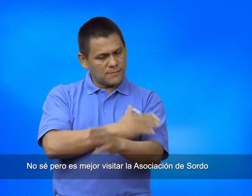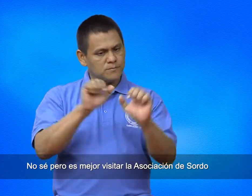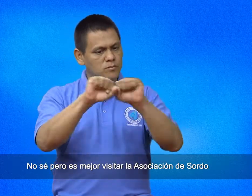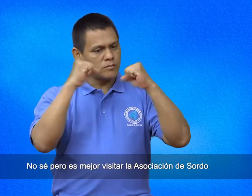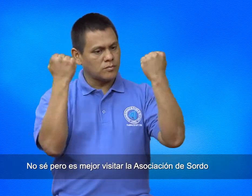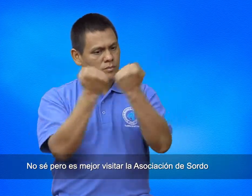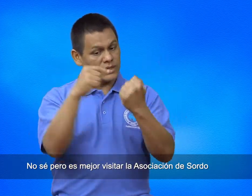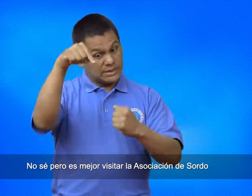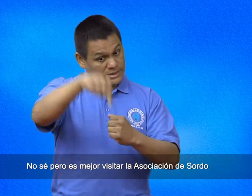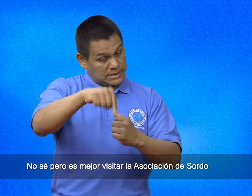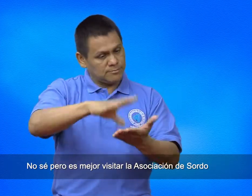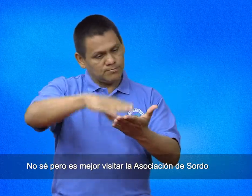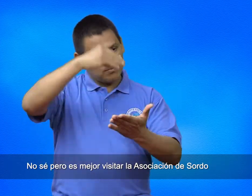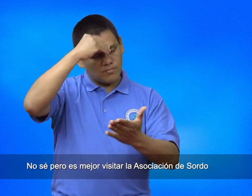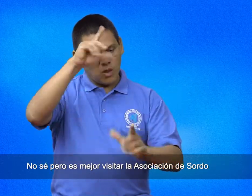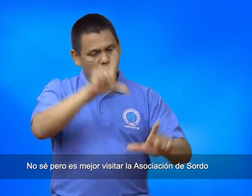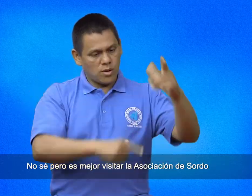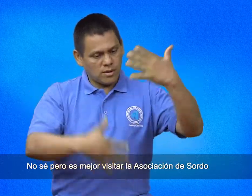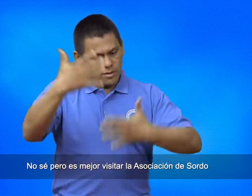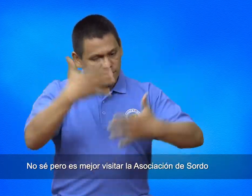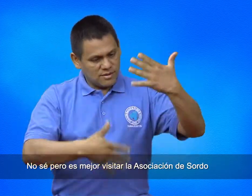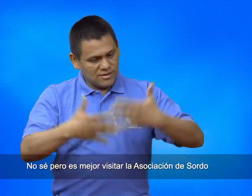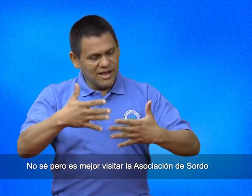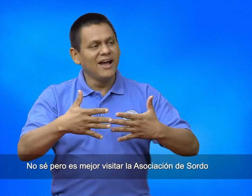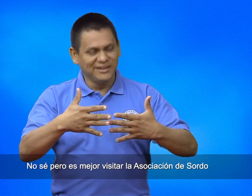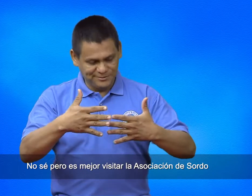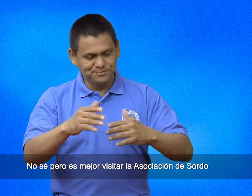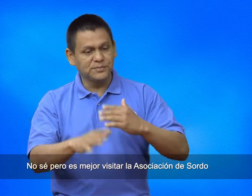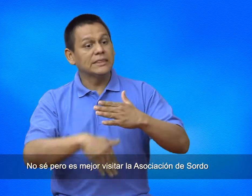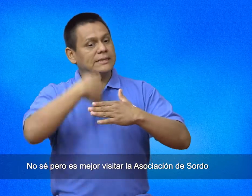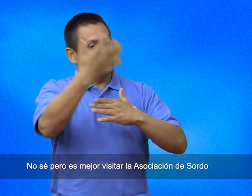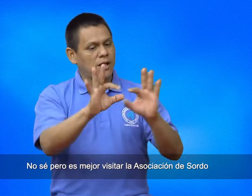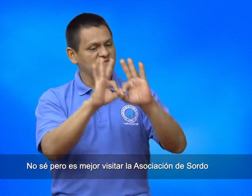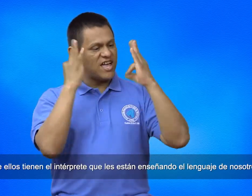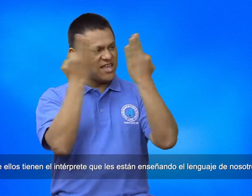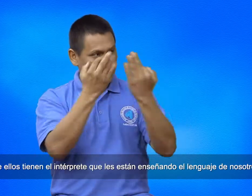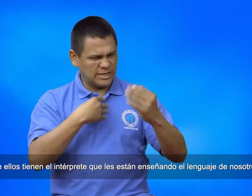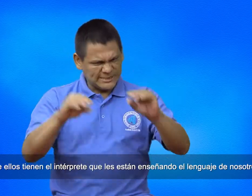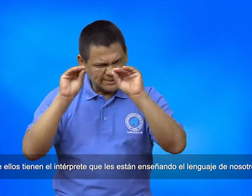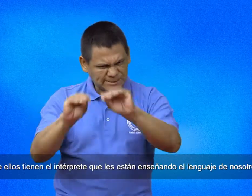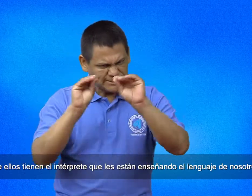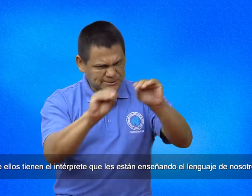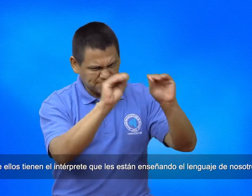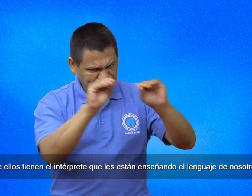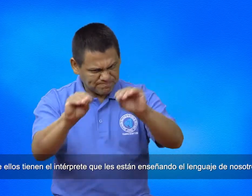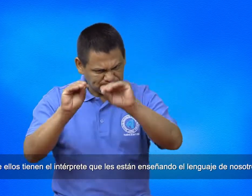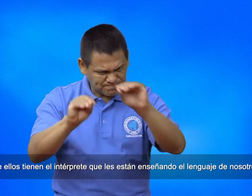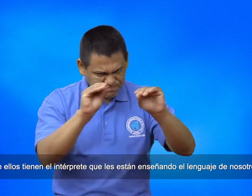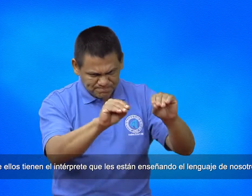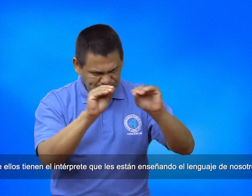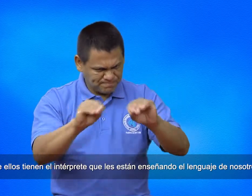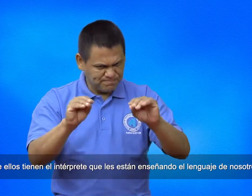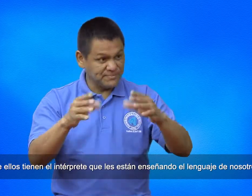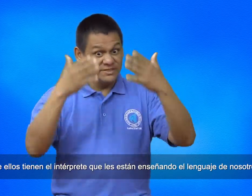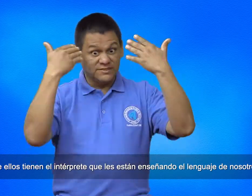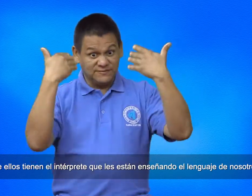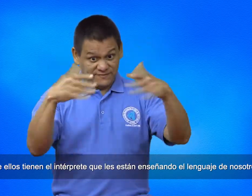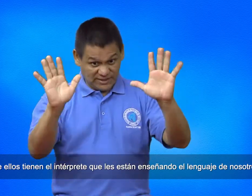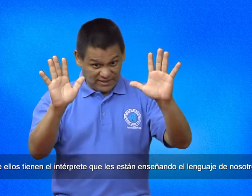es mejor visitar la asociación de sordos porque ellos tienen el intérprete que les están enseñando el